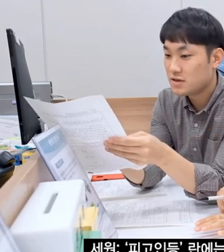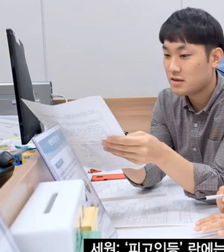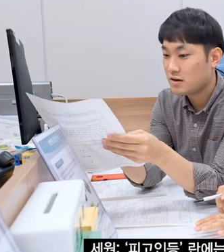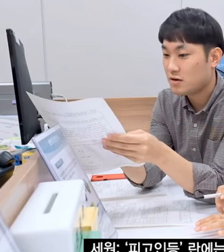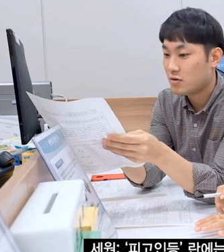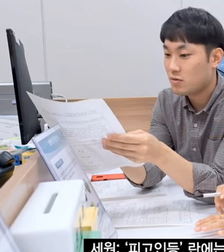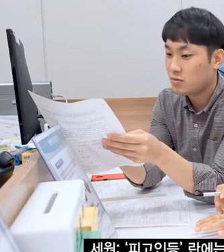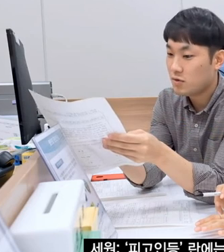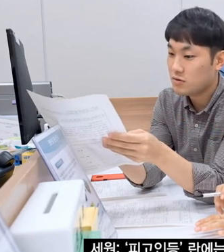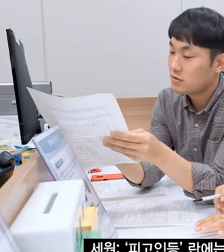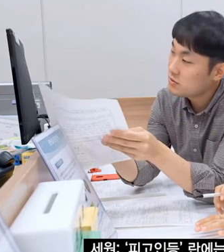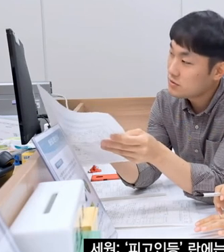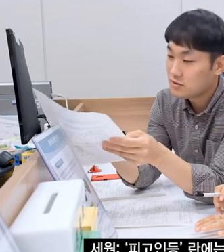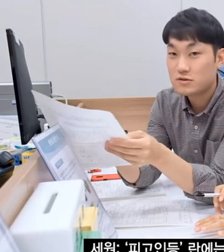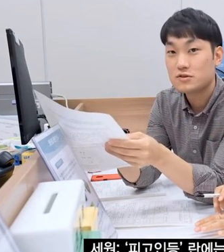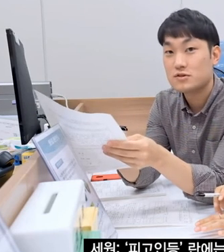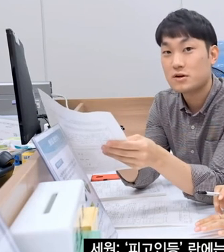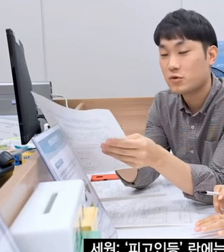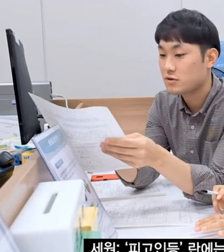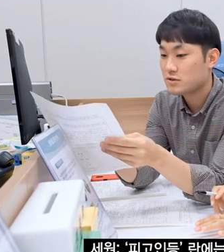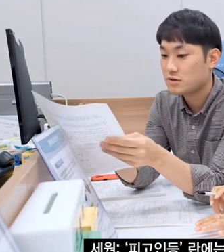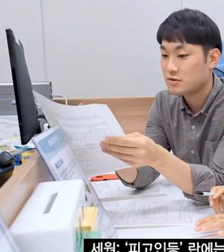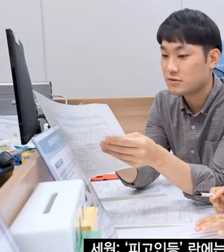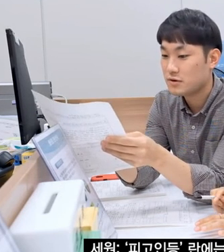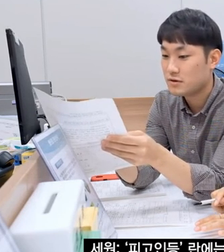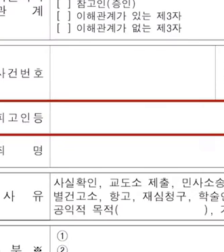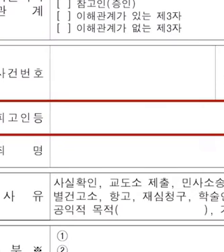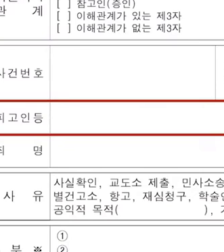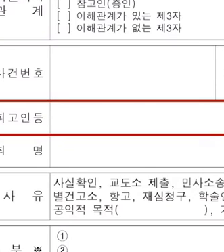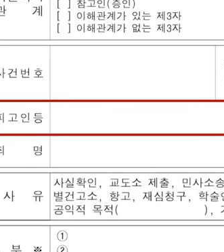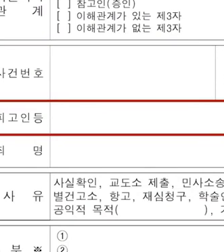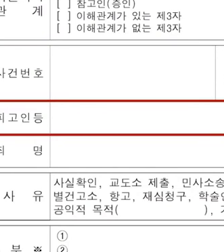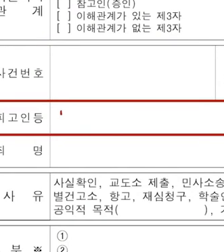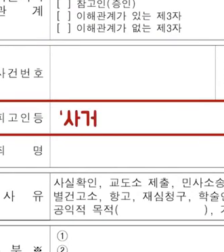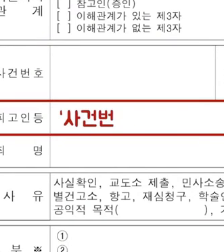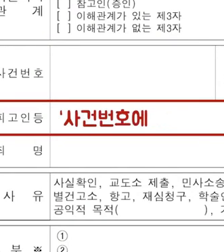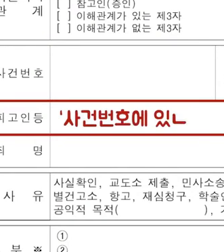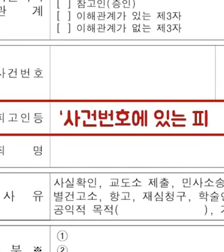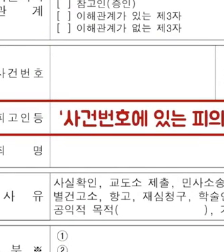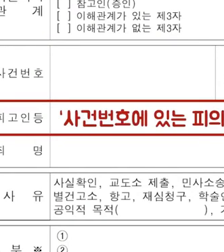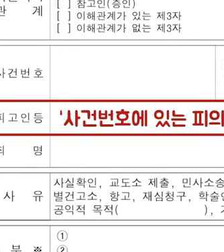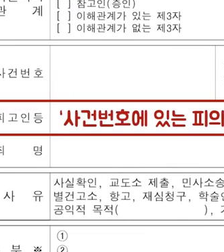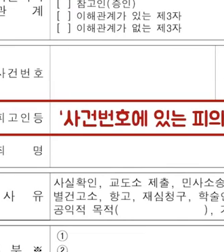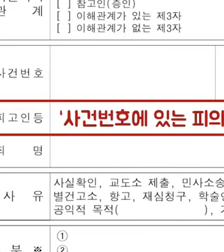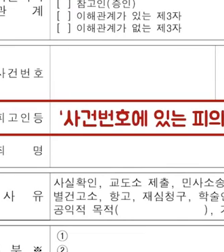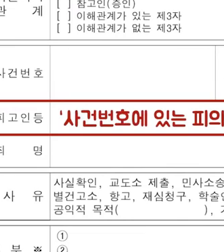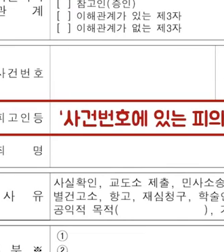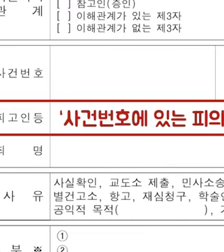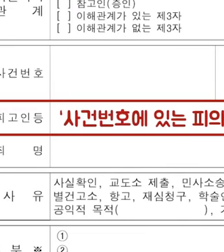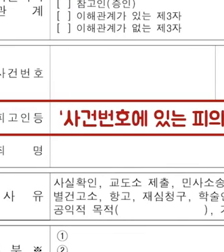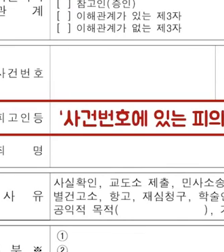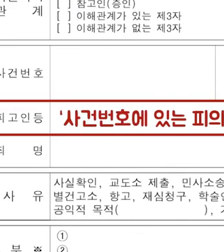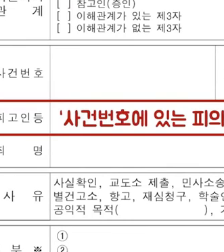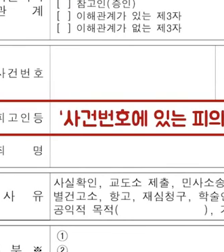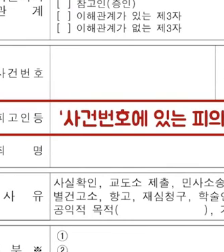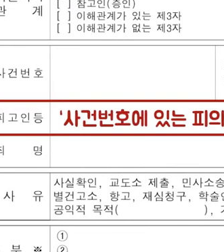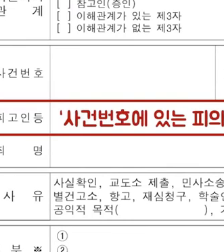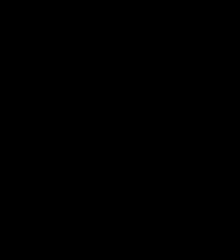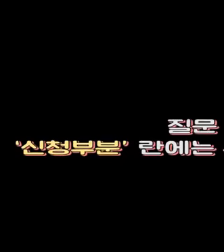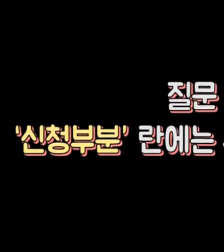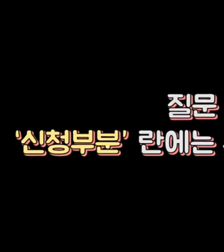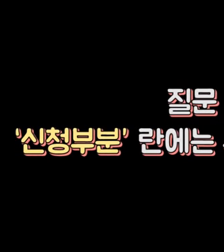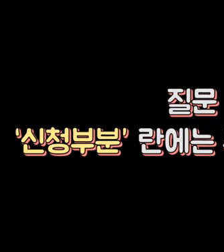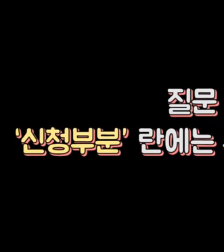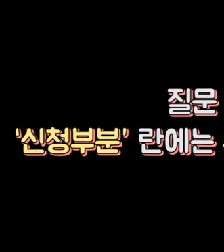피고인 등에다가 어느 거를 적는 건지를 잘 모르겠어가지고요. 피고인 등은 이제 사건 번호에 있는 피의자 이름을 적는